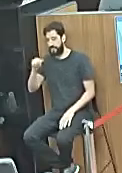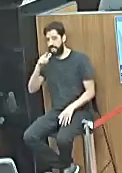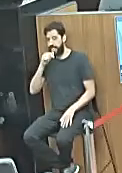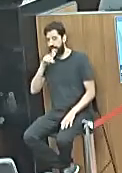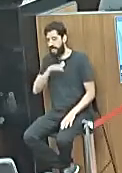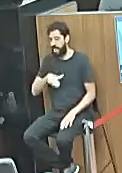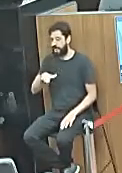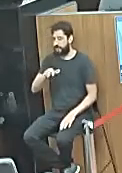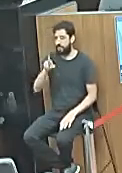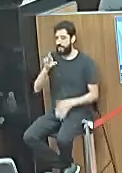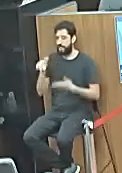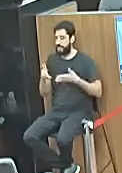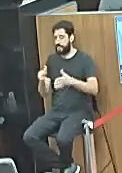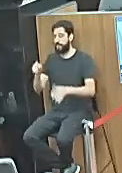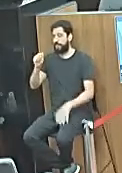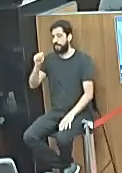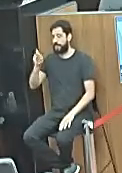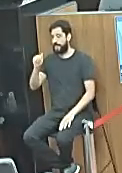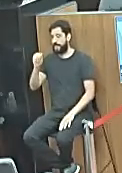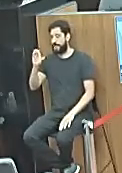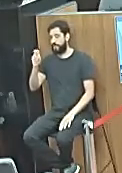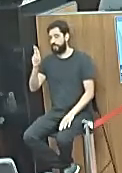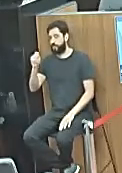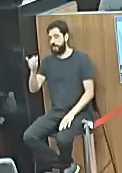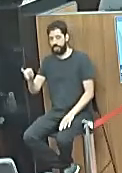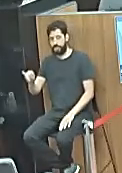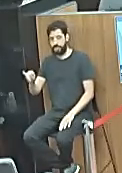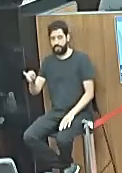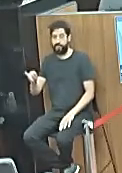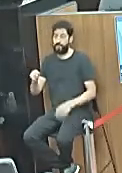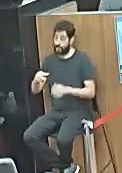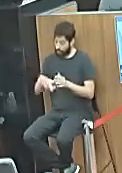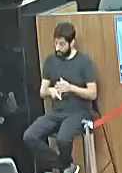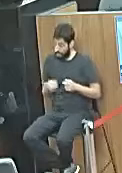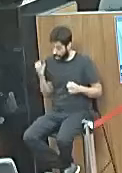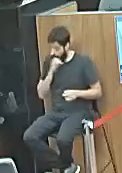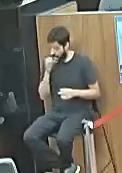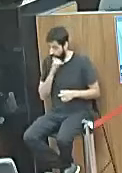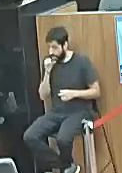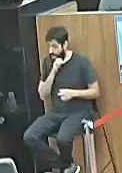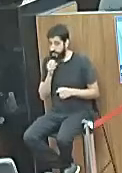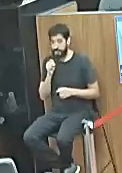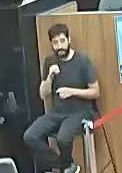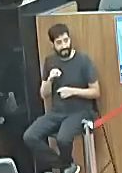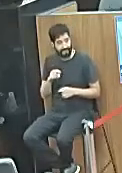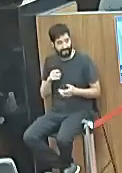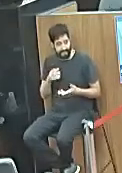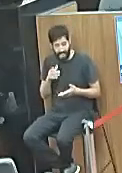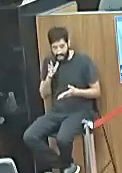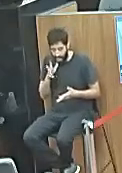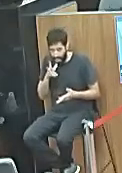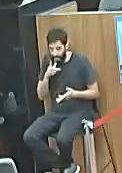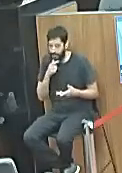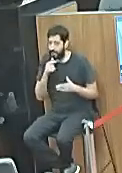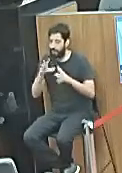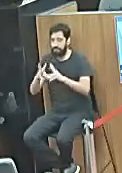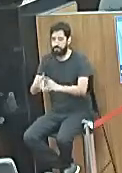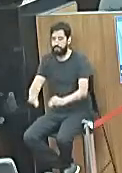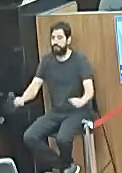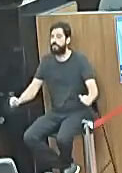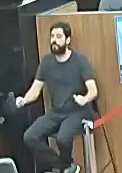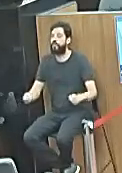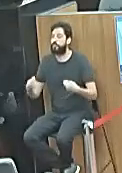precisamos de ações concretas e quanto antes senão em breve não teremos mais o nosso rio precisamos de ações